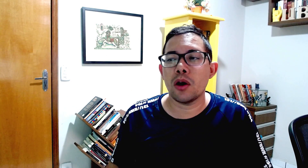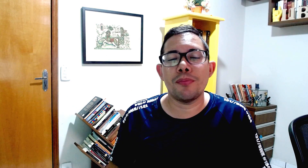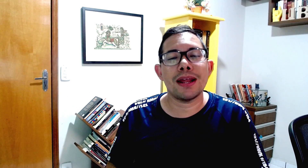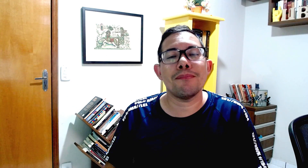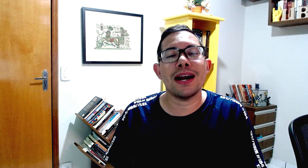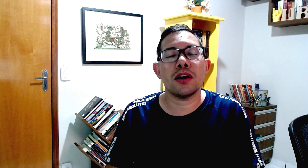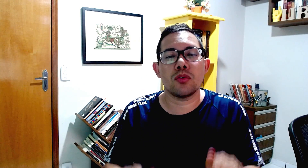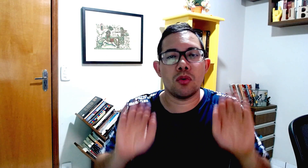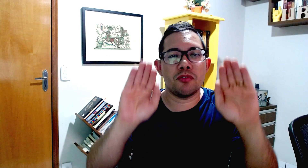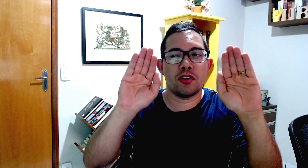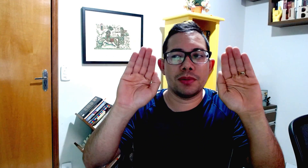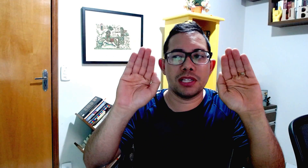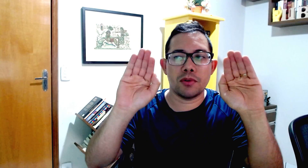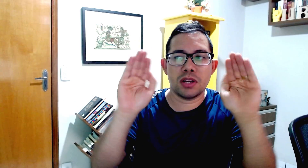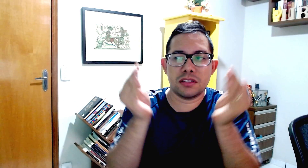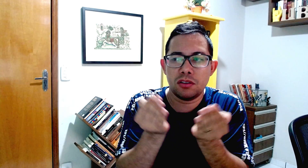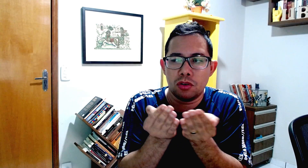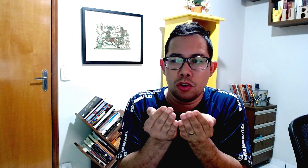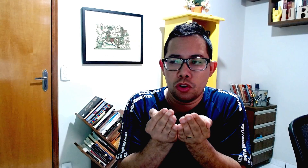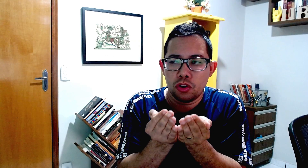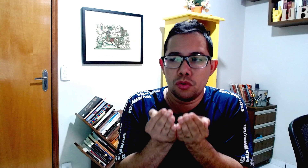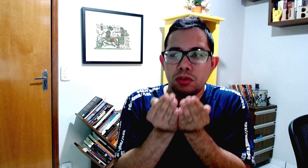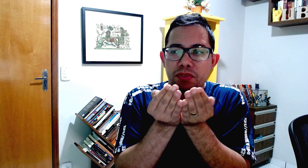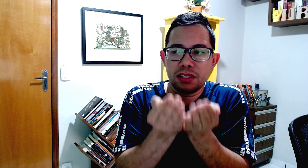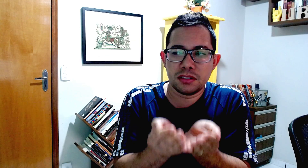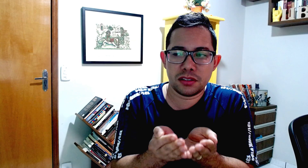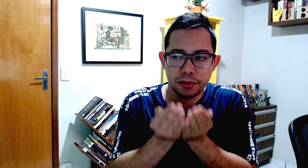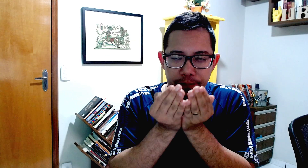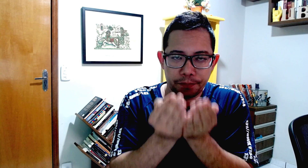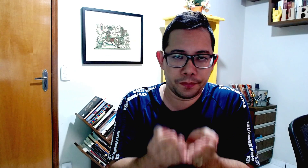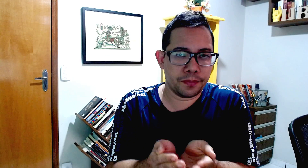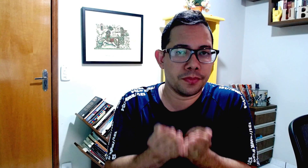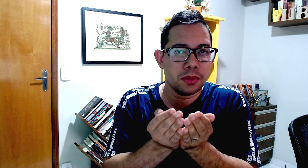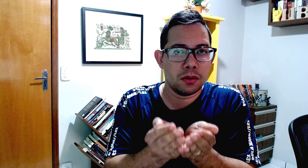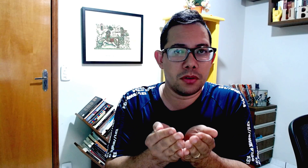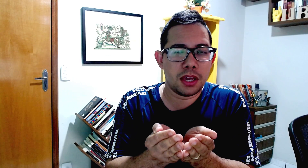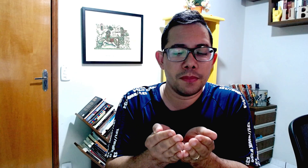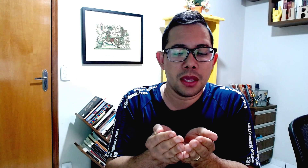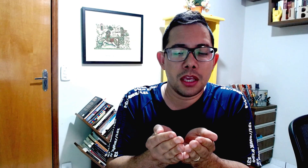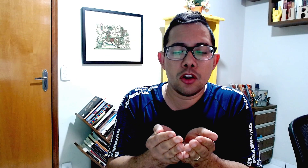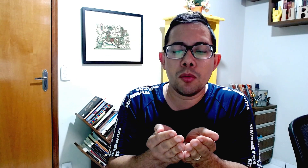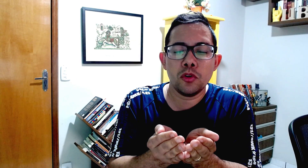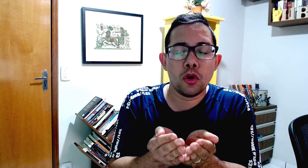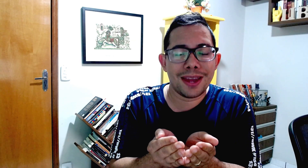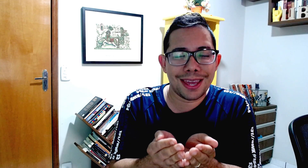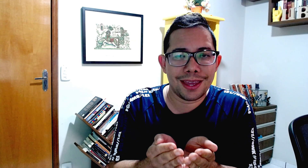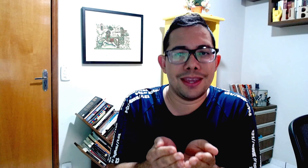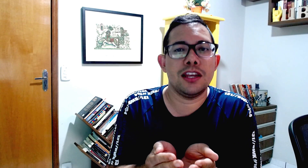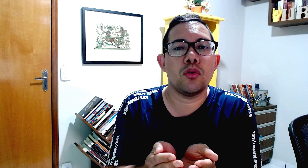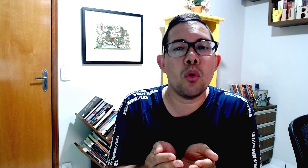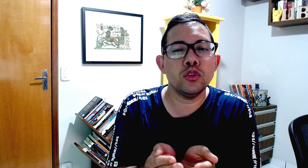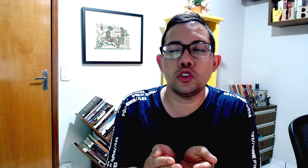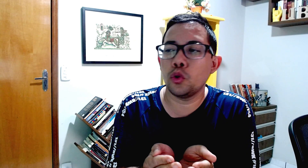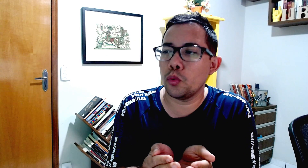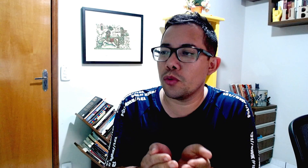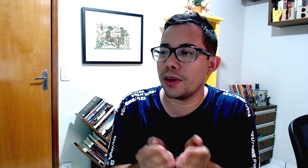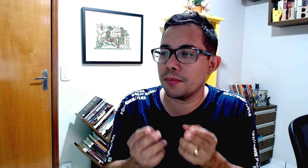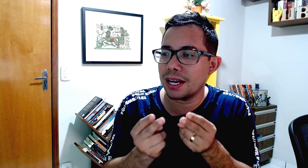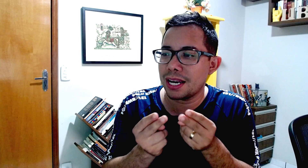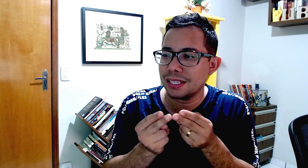para barco. A forma da mão é assim, ó. Junta e faz assim, ó. Ok? E como Noé, ele construiu uma